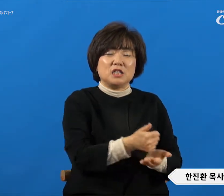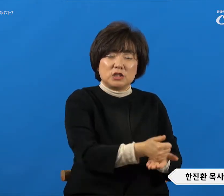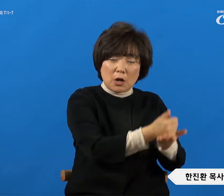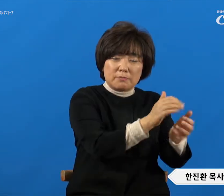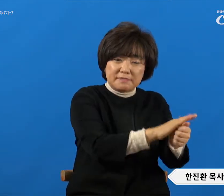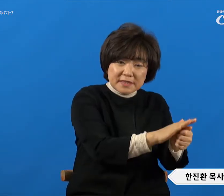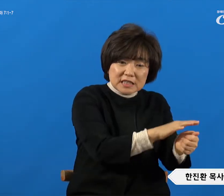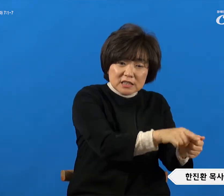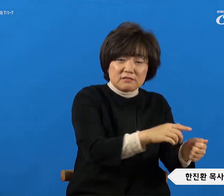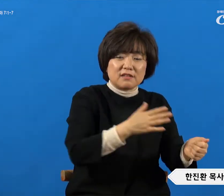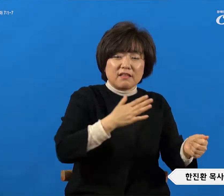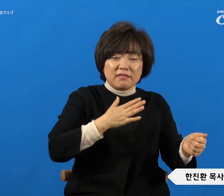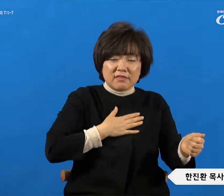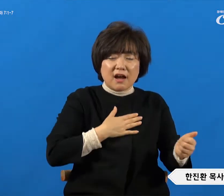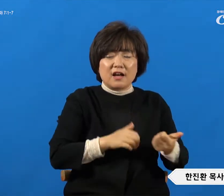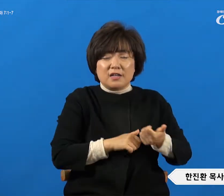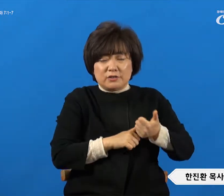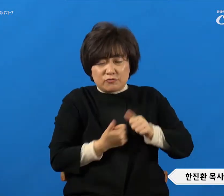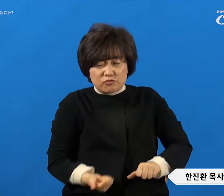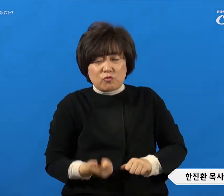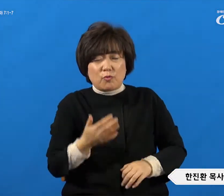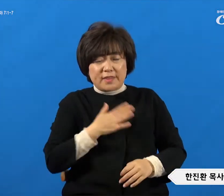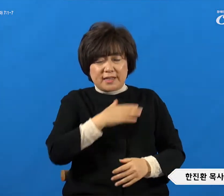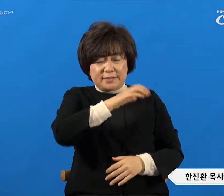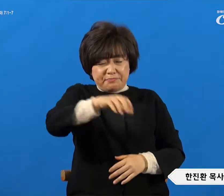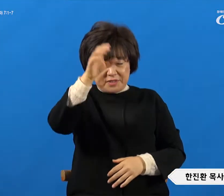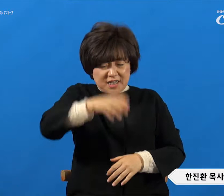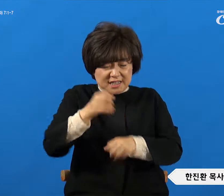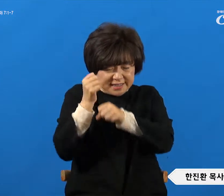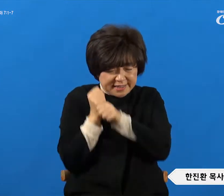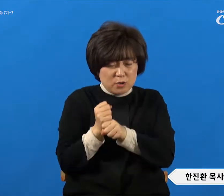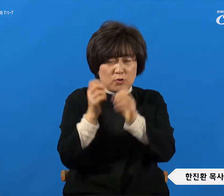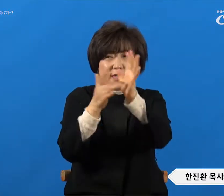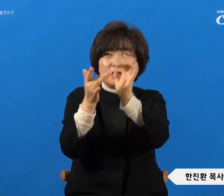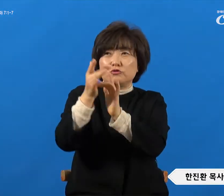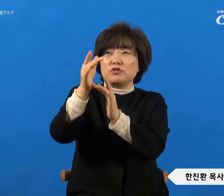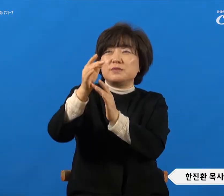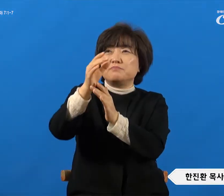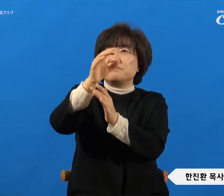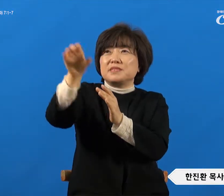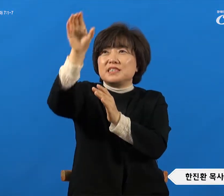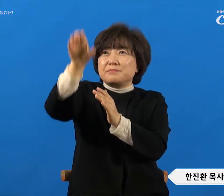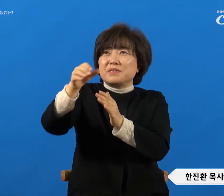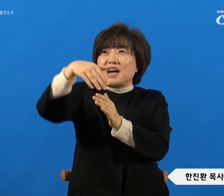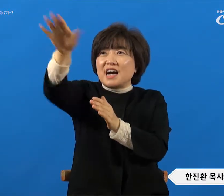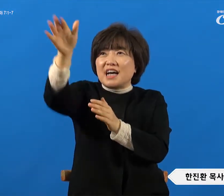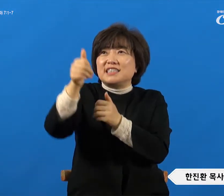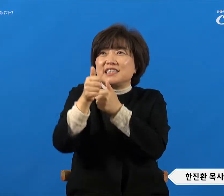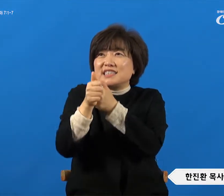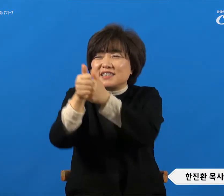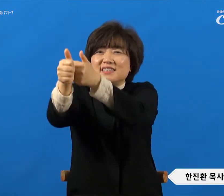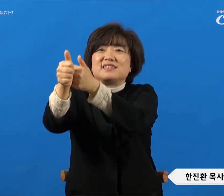섬김은 애당초 내가 죽고 십자가를 지는 것입니다. 주님 가신 그 길을 따라가는 것입니다.